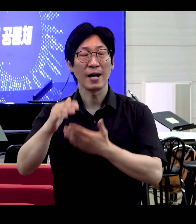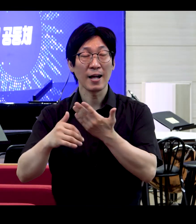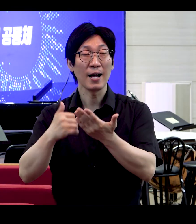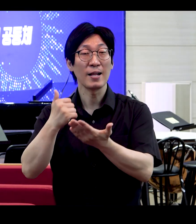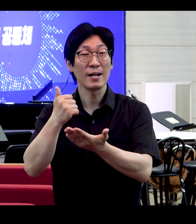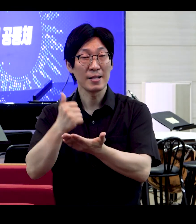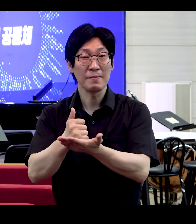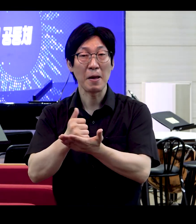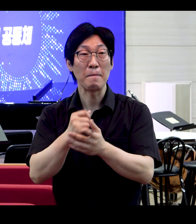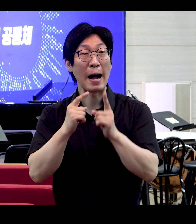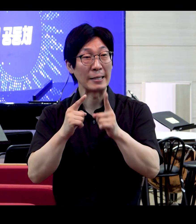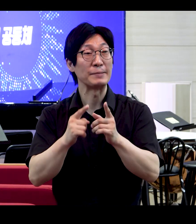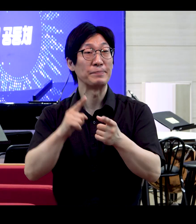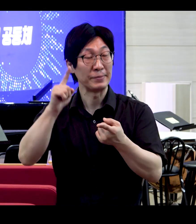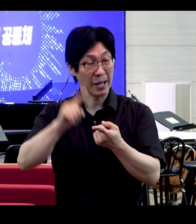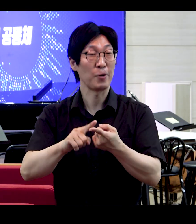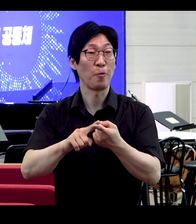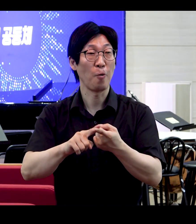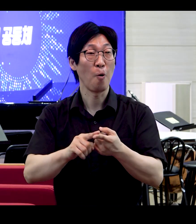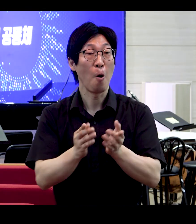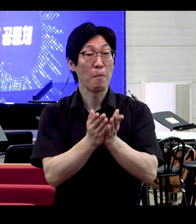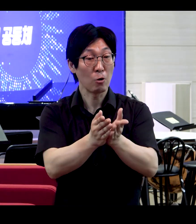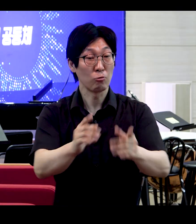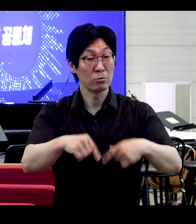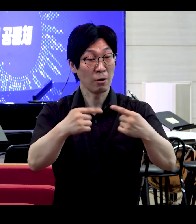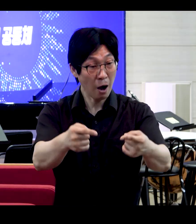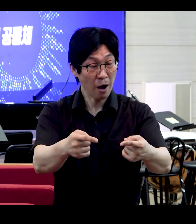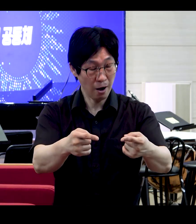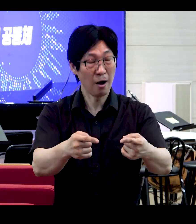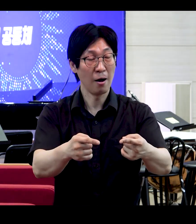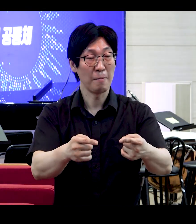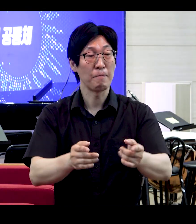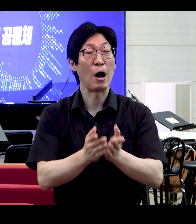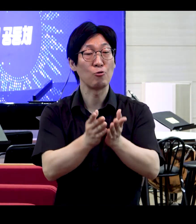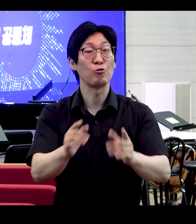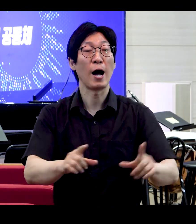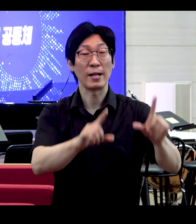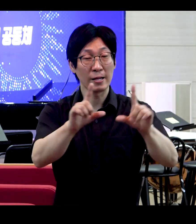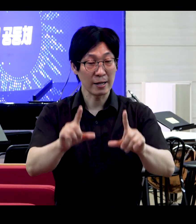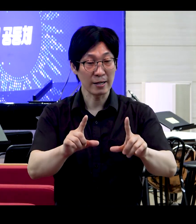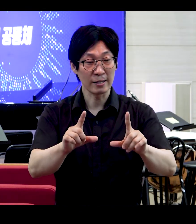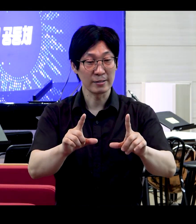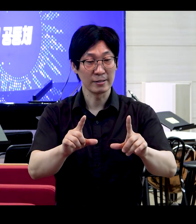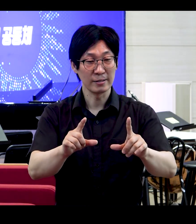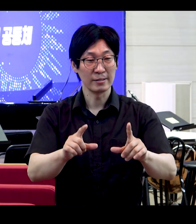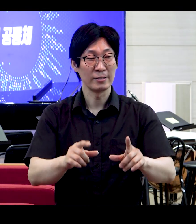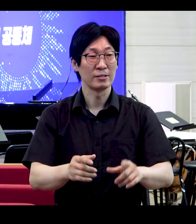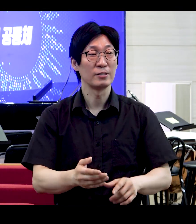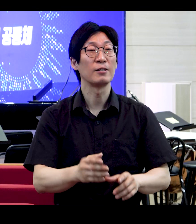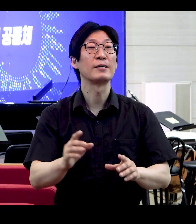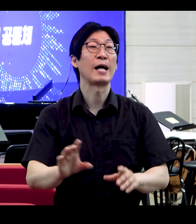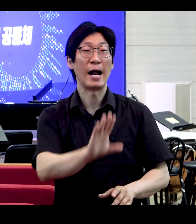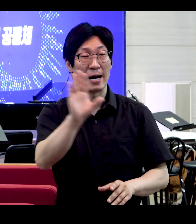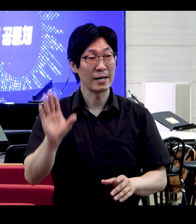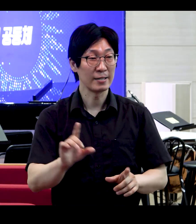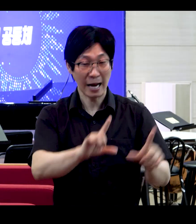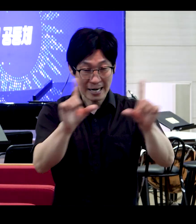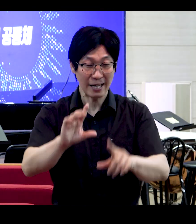정말 하나님의 그 말씀하신 그대로 방주로 들어가서 그 방주 안에 살아가는 그러한 삶을